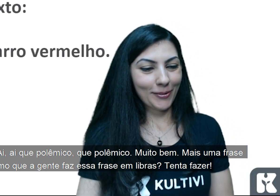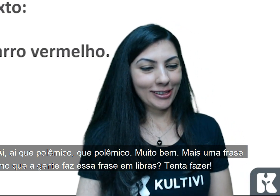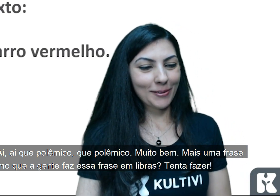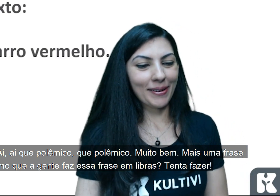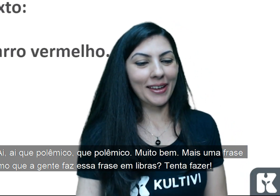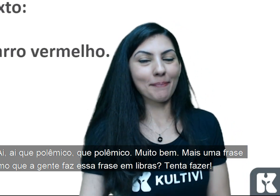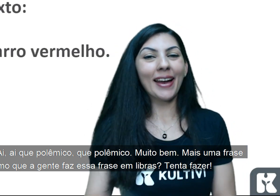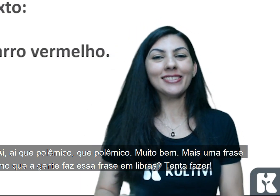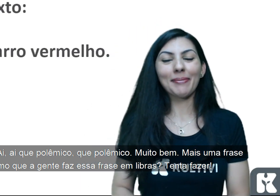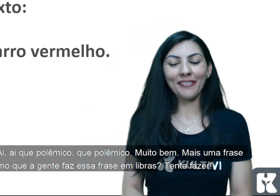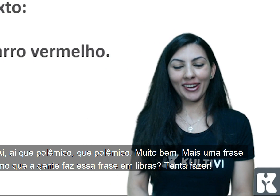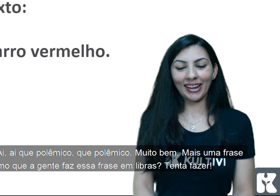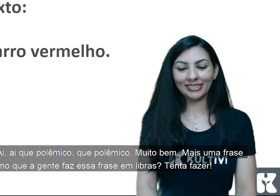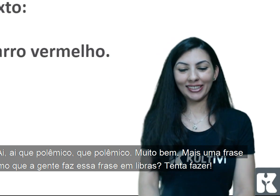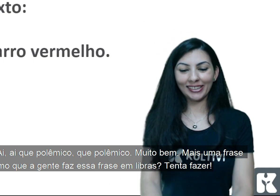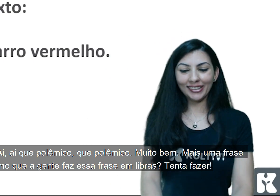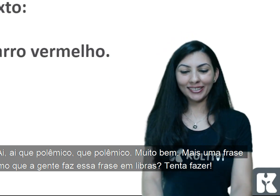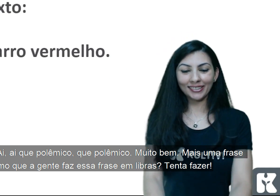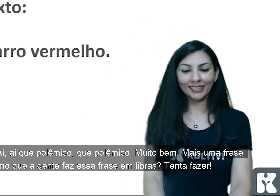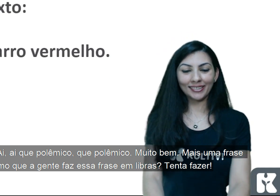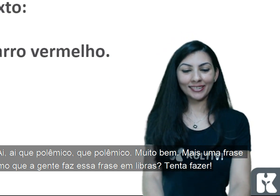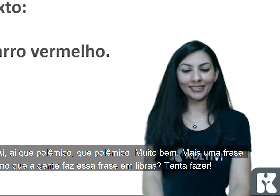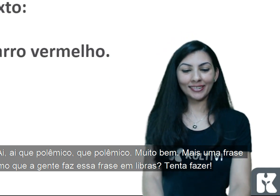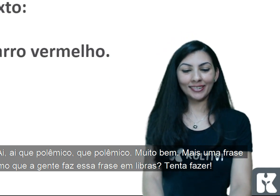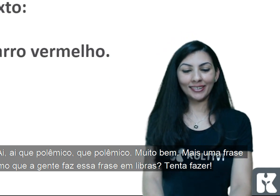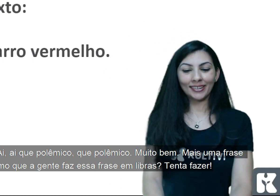Muito bem Mais uma frase aqui